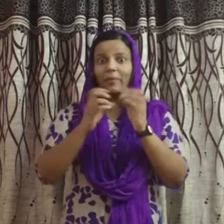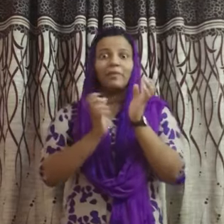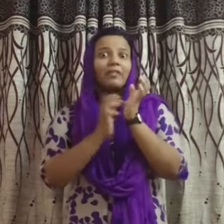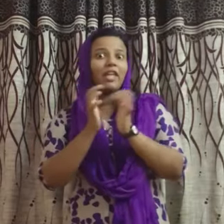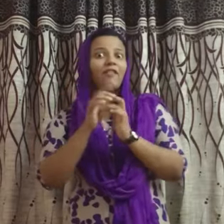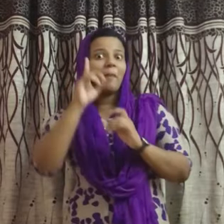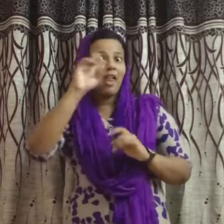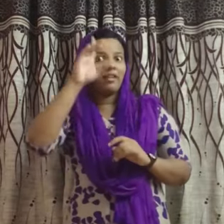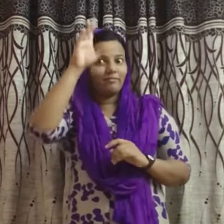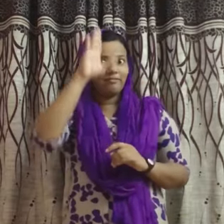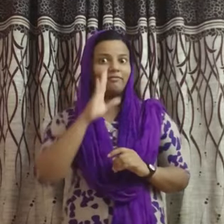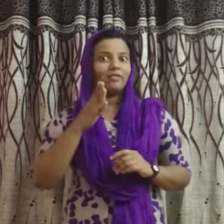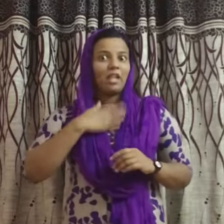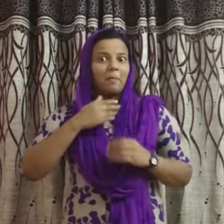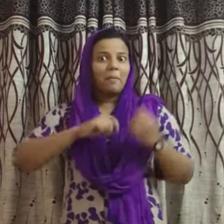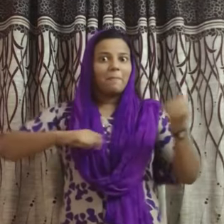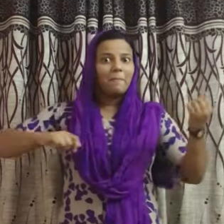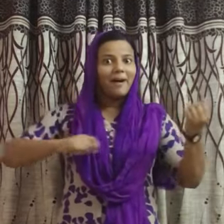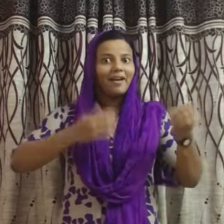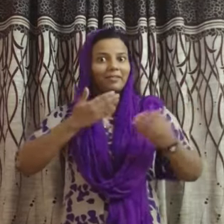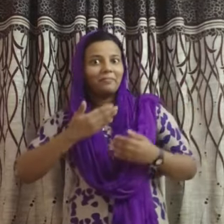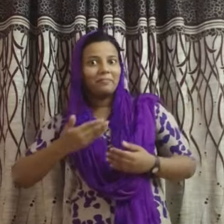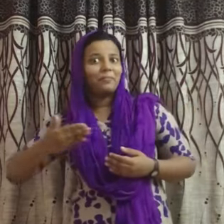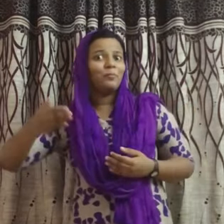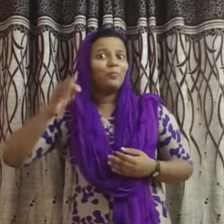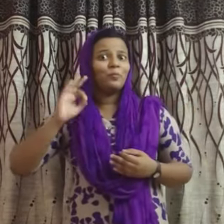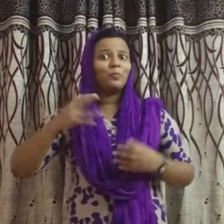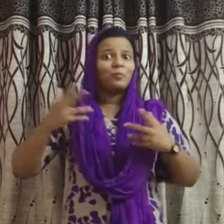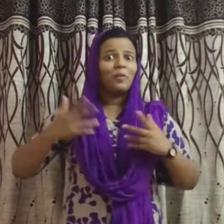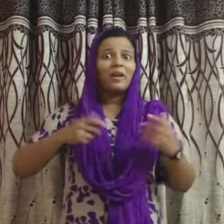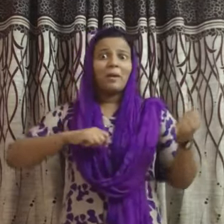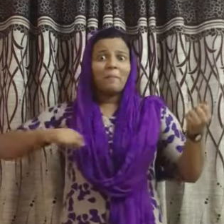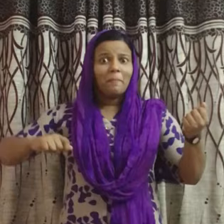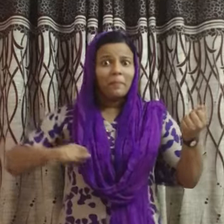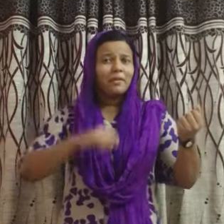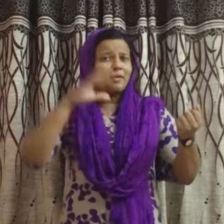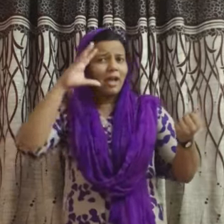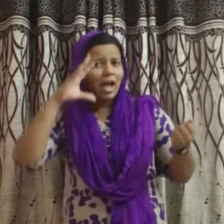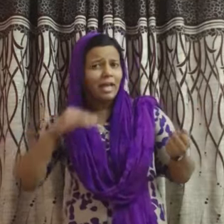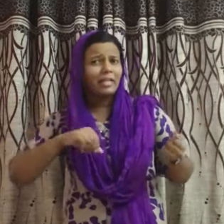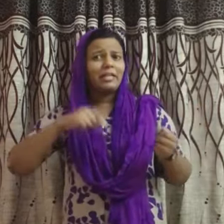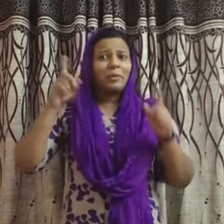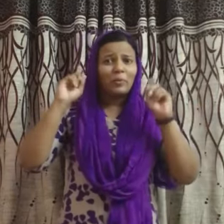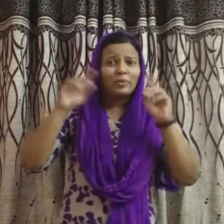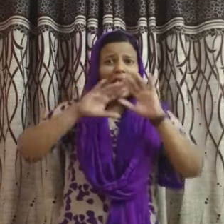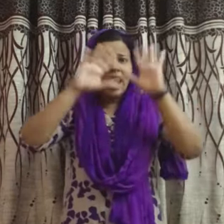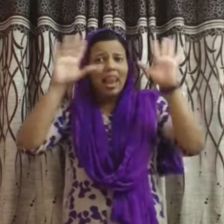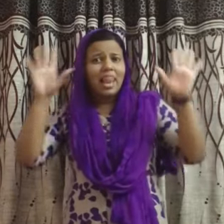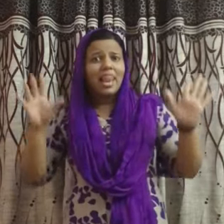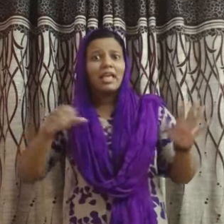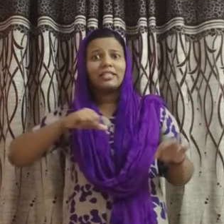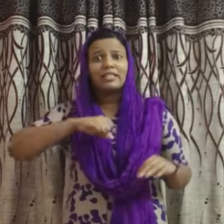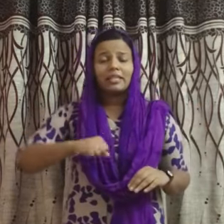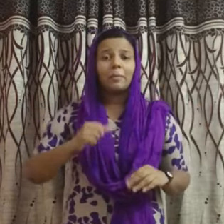തപ്പും ഇമ്പമായുള്ള കിന്നരവും വീണയും എടുത്ത് സംഗീതം തുടങ്ങുവീൻ. അമാവാസിയിലും നമ്മുടെ ഉത്സവ ദിവസമായ പൗർണമാസിയിലും